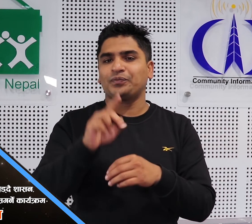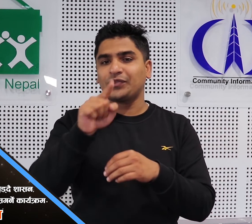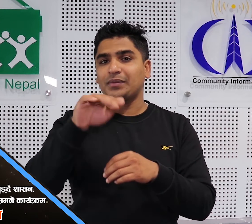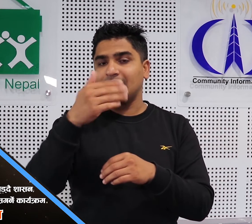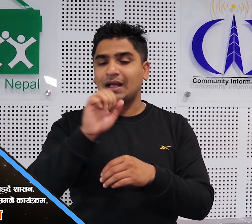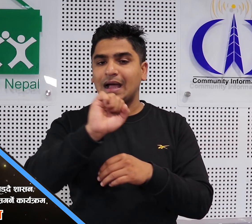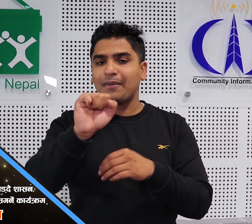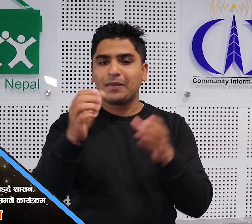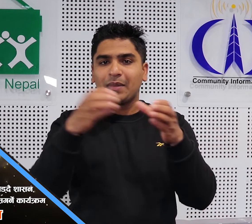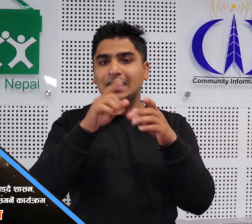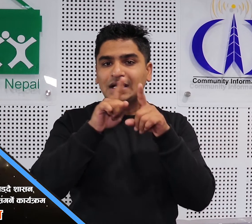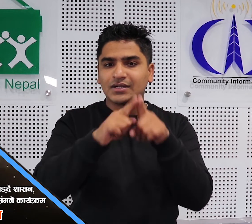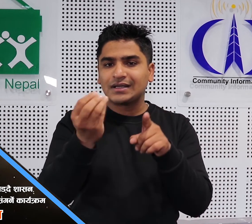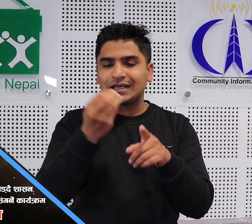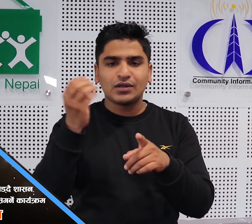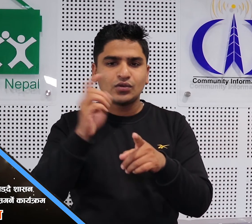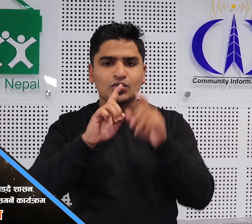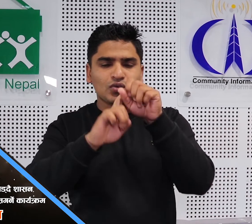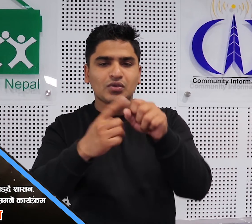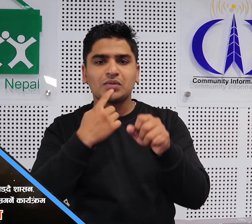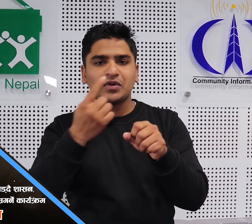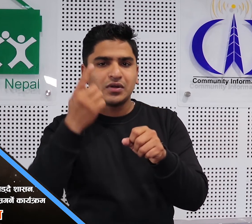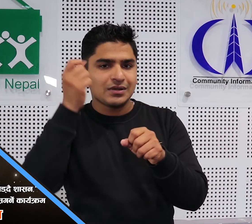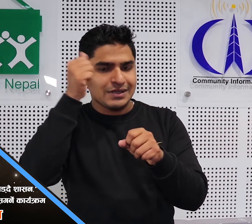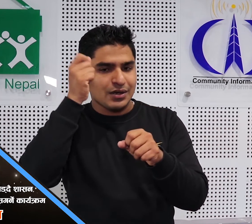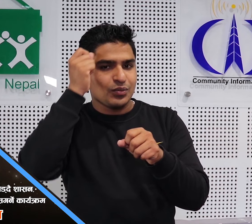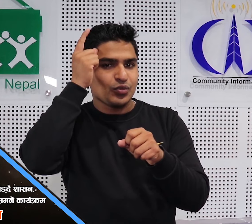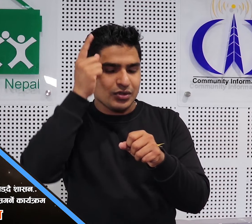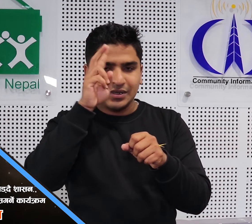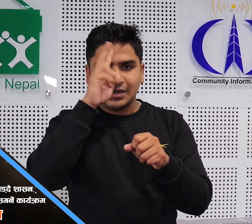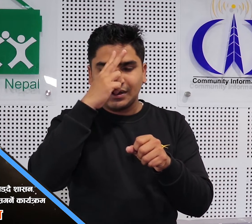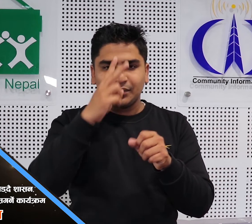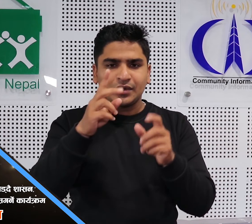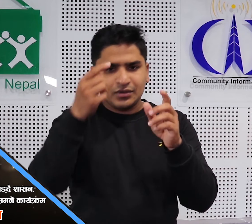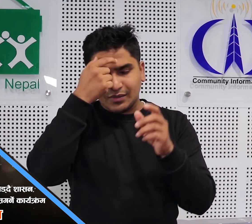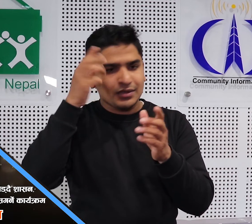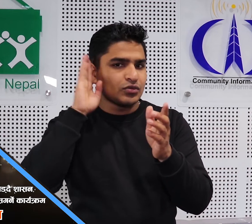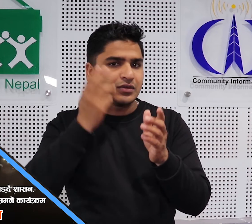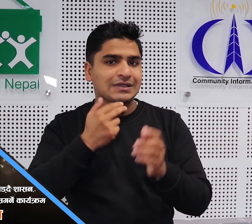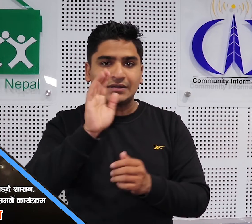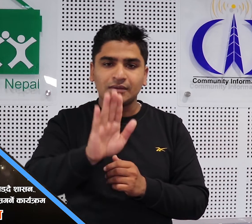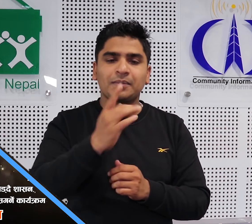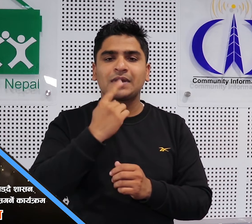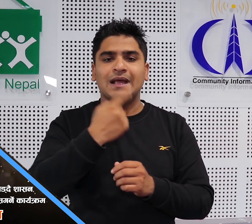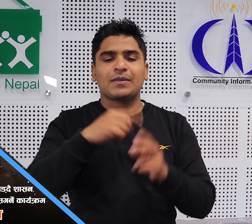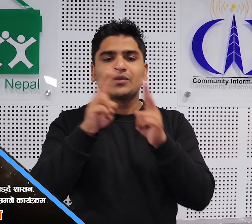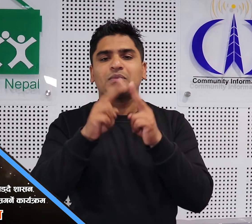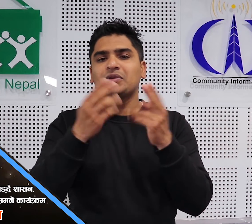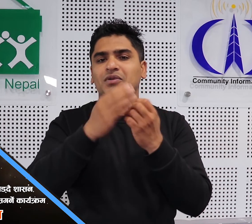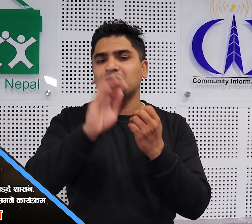तपाईँलाई तपाईँको पालिकासँग केही सोध्न, भन्न, जान्न, बुझ्न अथवा समस्या सुनाउन मन छ भने हामीलाई सम्पर्क गर्न